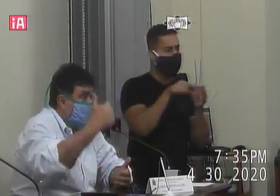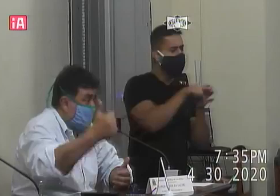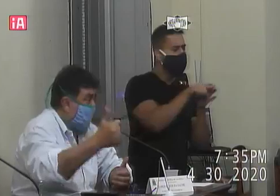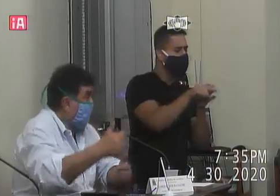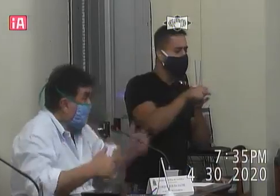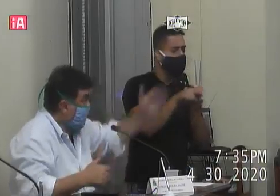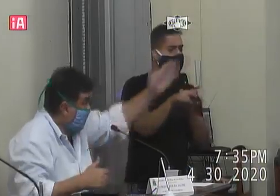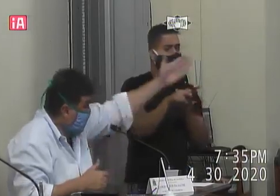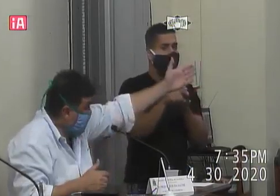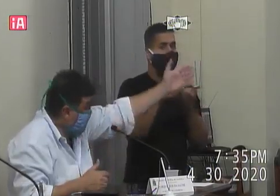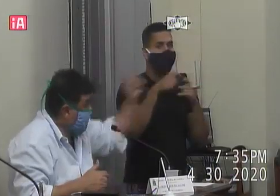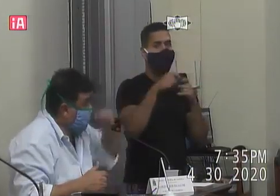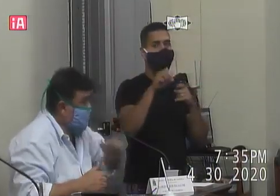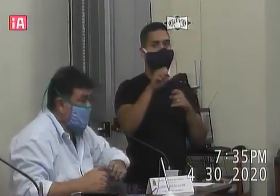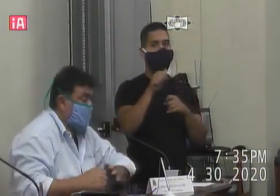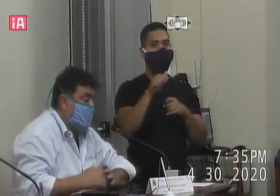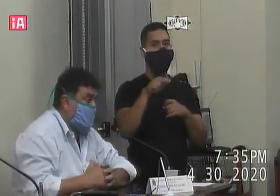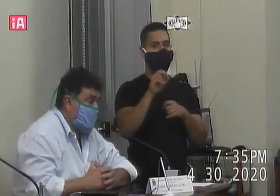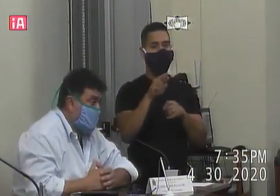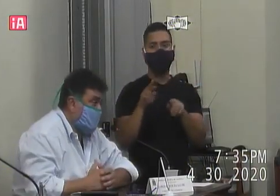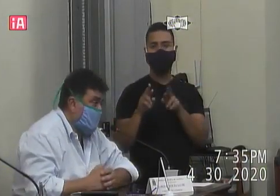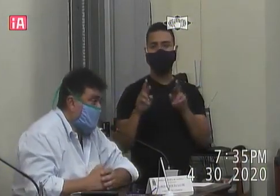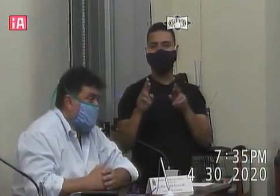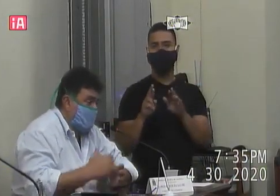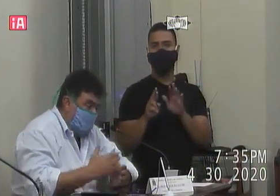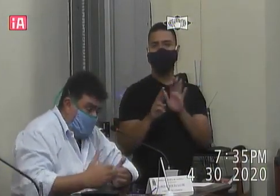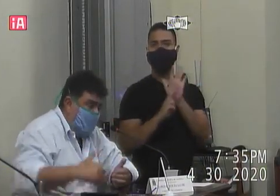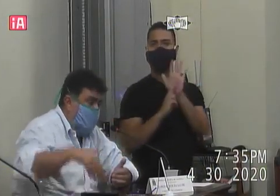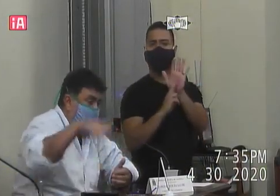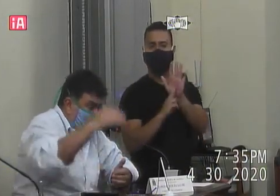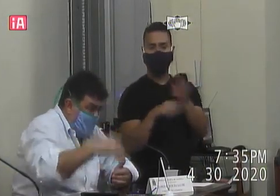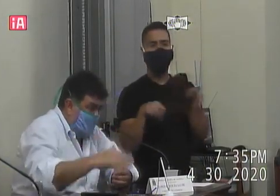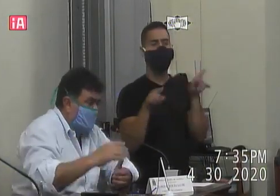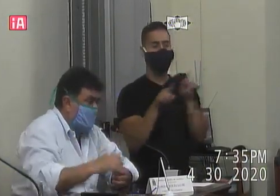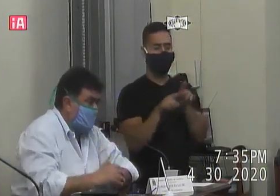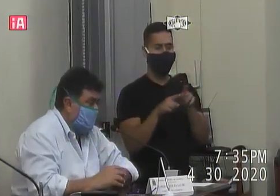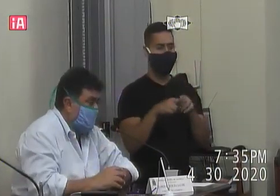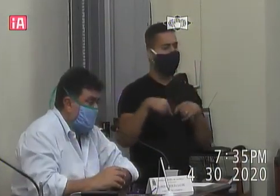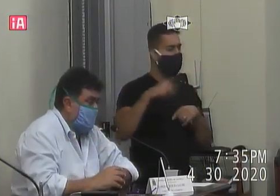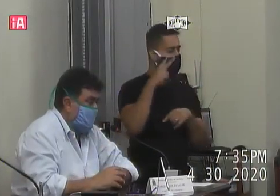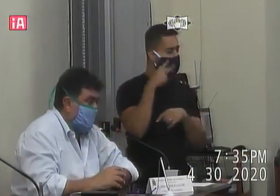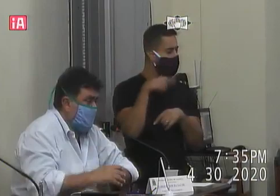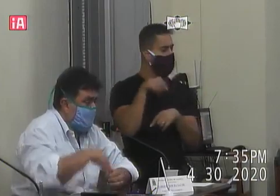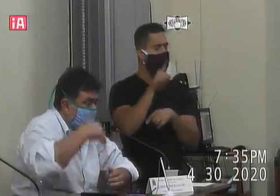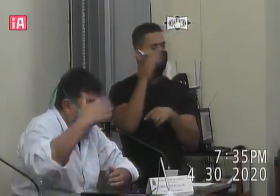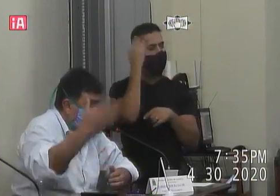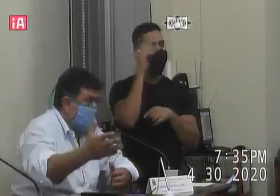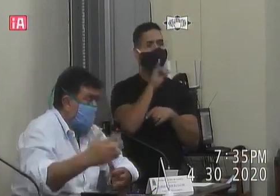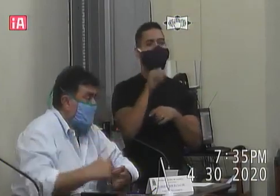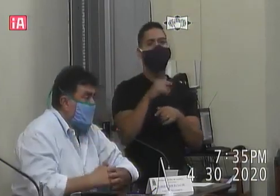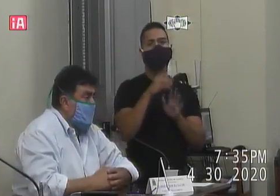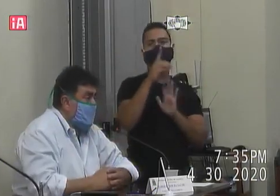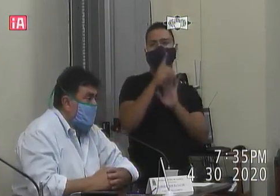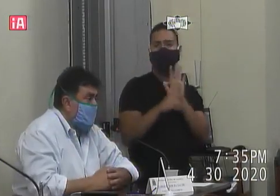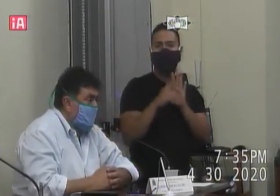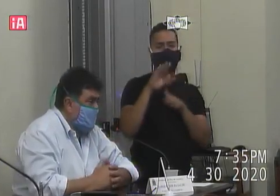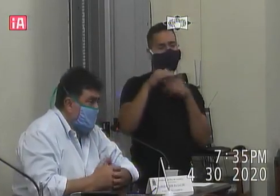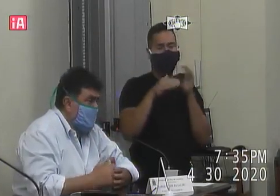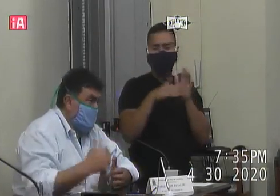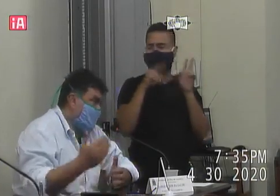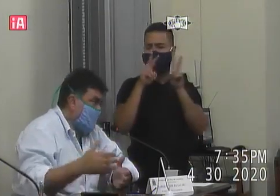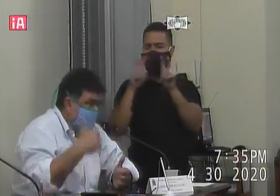acompanhamento. O doutor Saulo, nosso representante no gabinete de crise, né, acompanhando as questões quanto a decreto